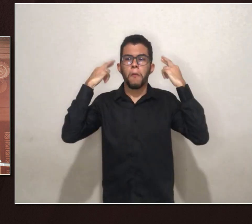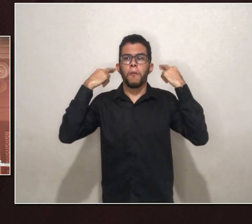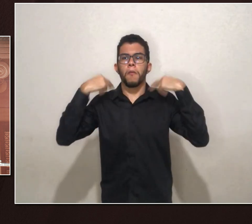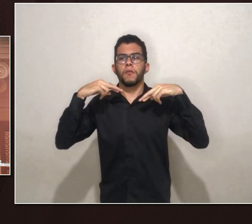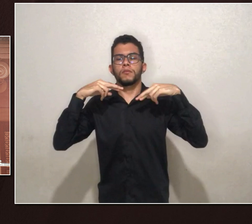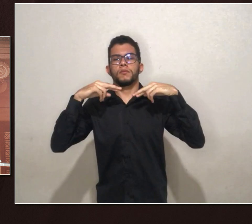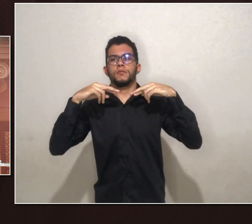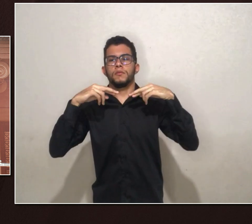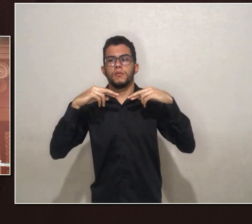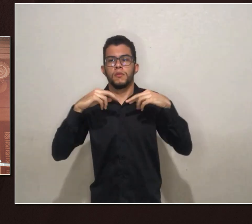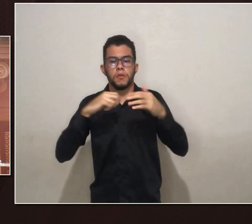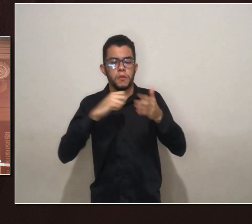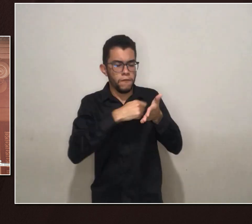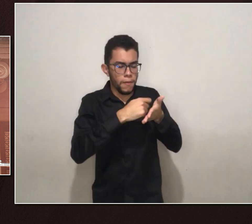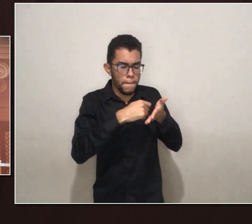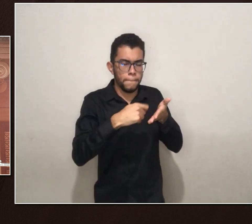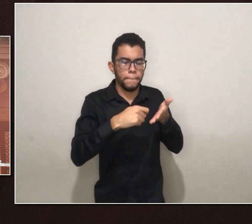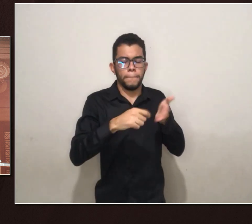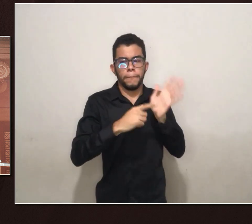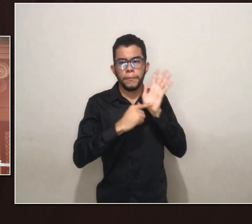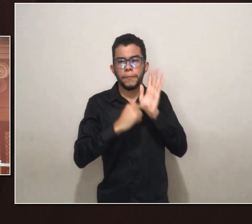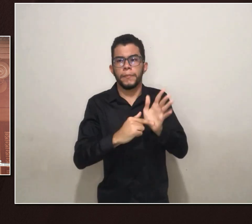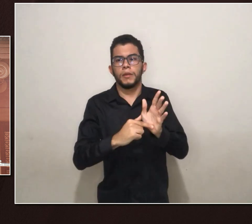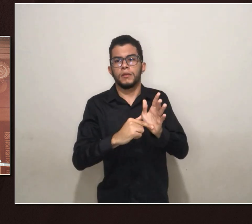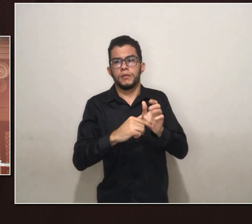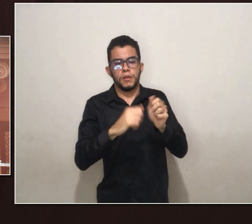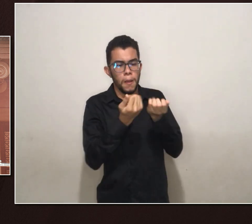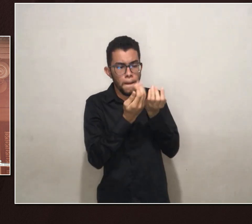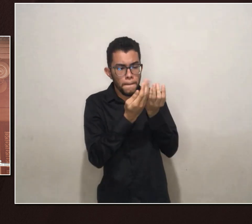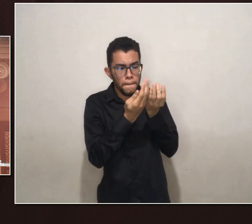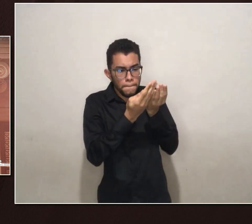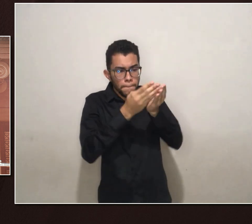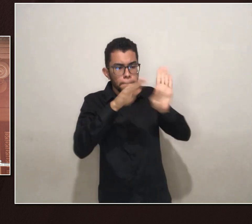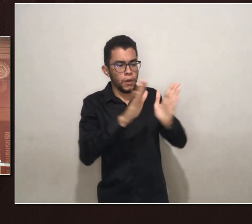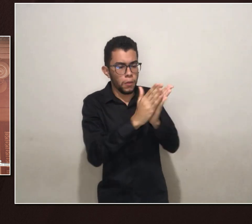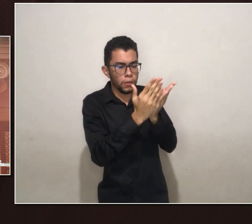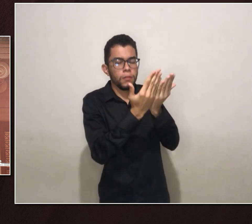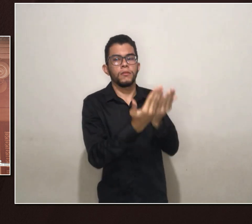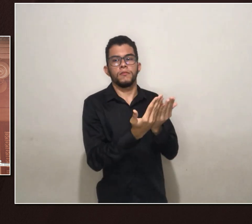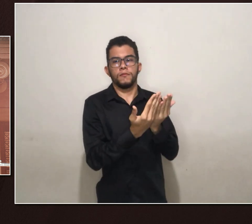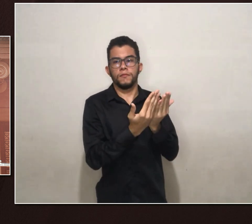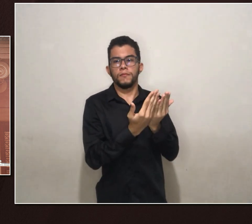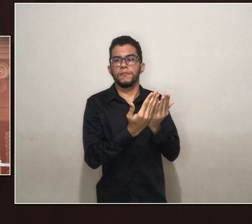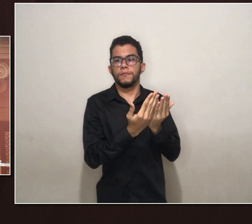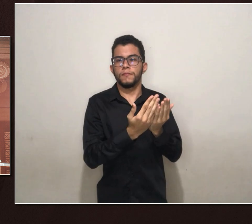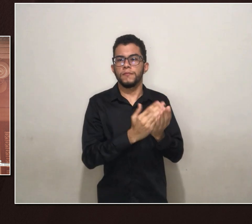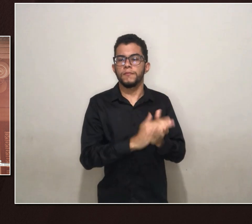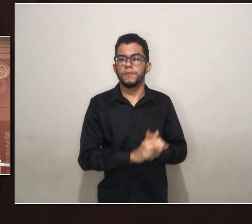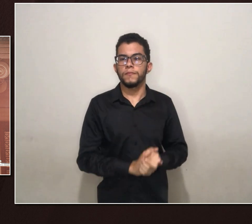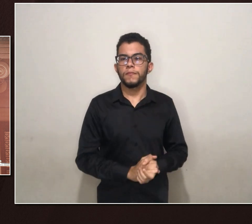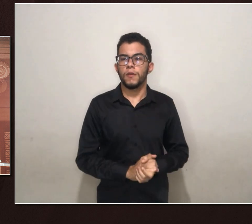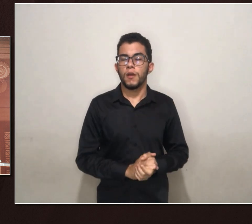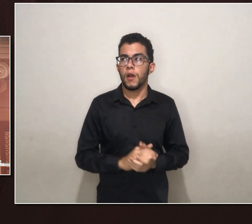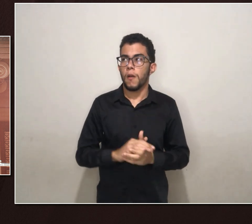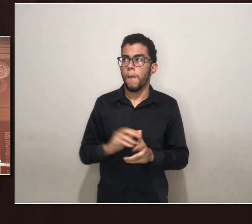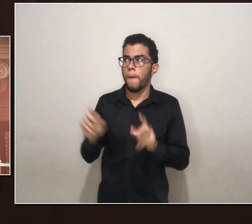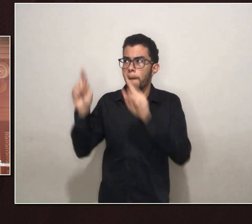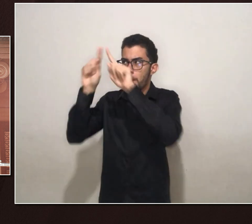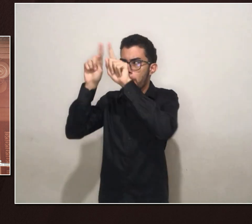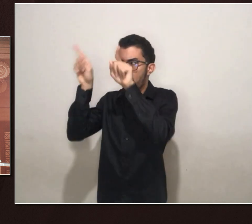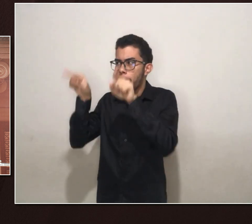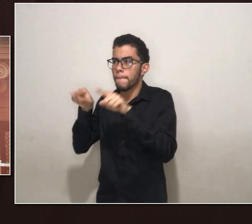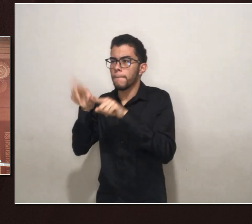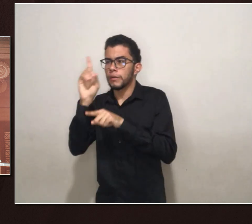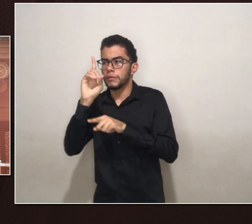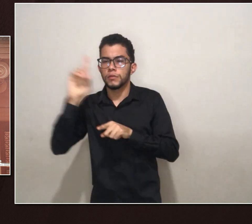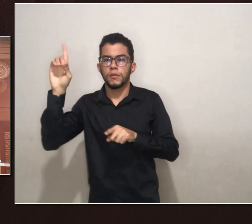desatar os selos e abrir o livro do plano da salvação de Deus, o